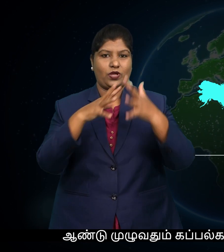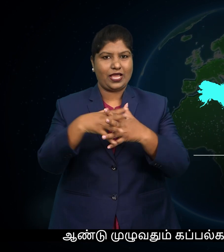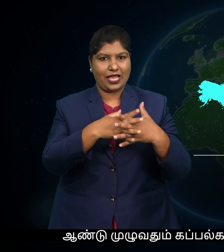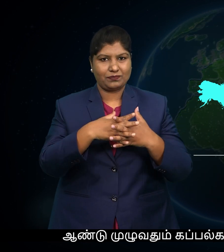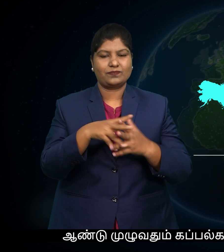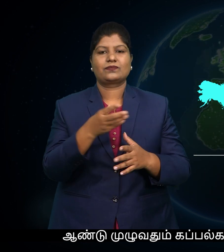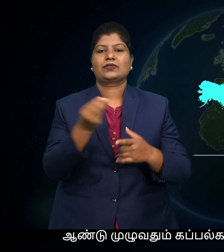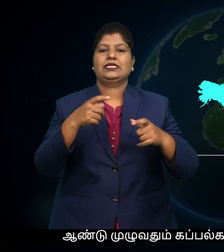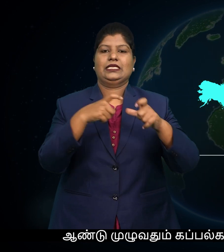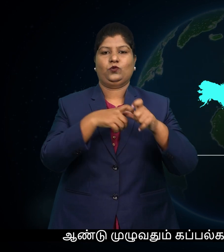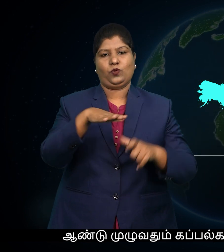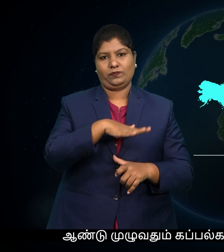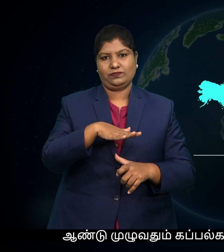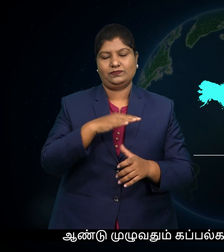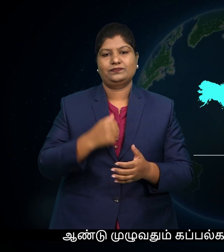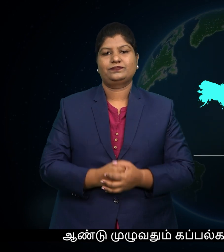உதவுகிறது.